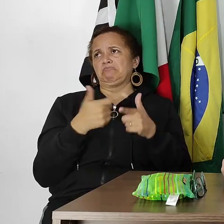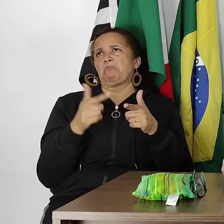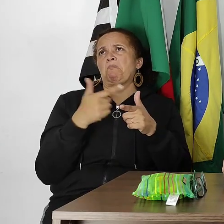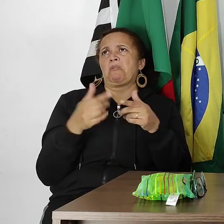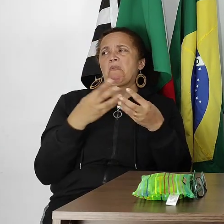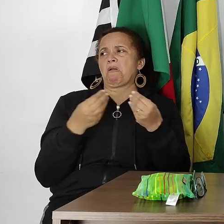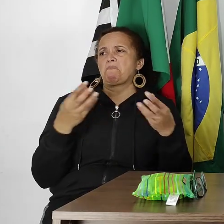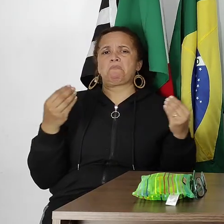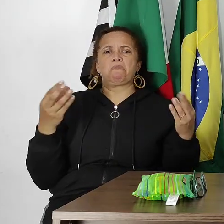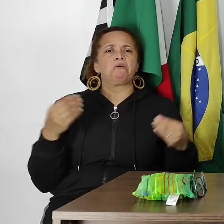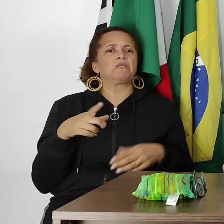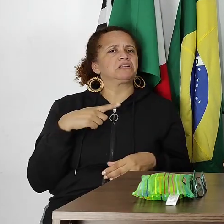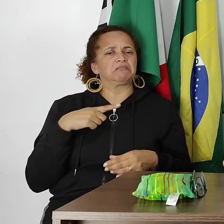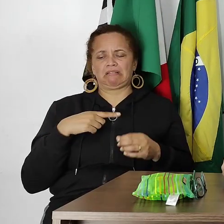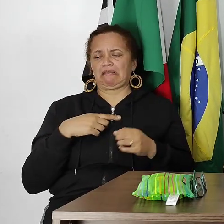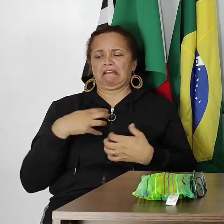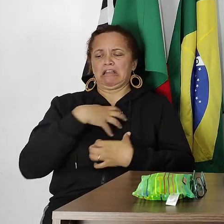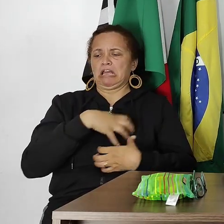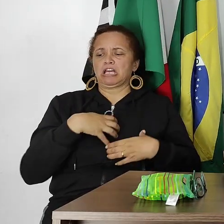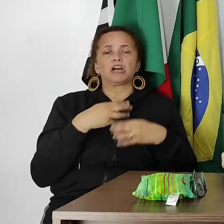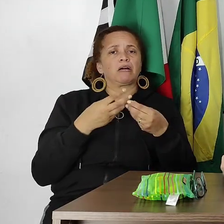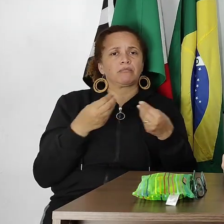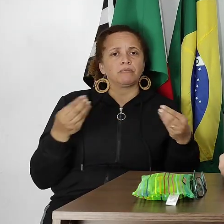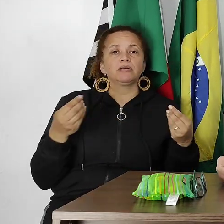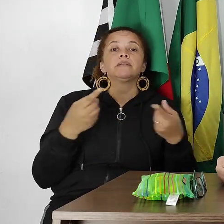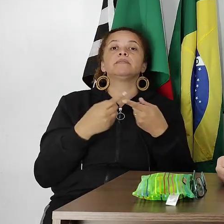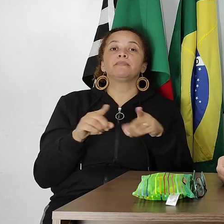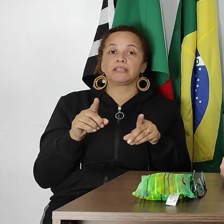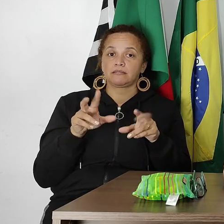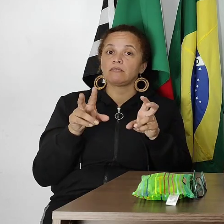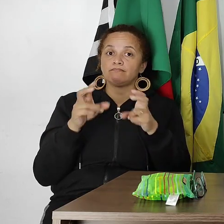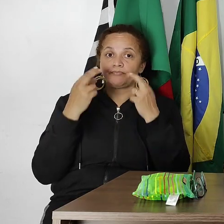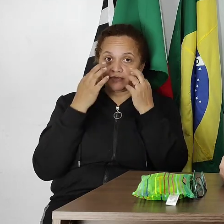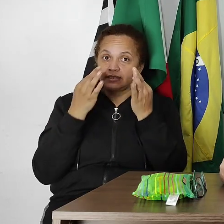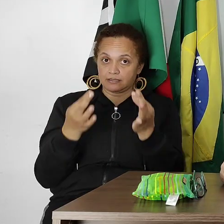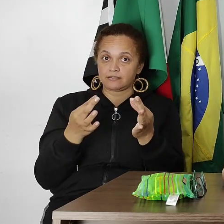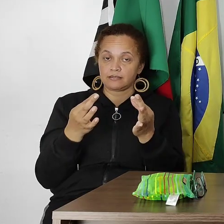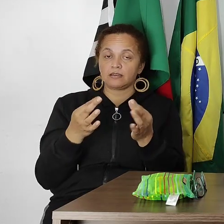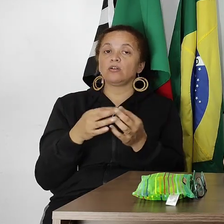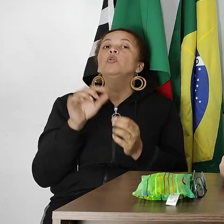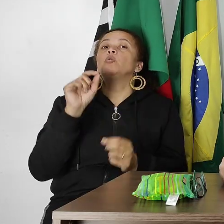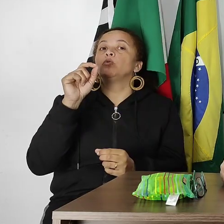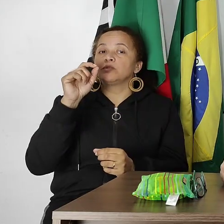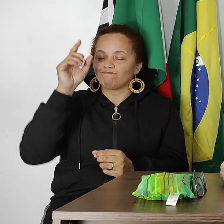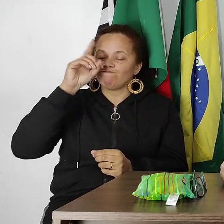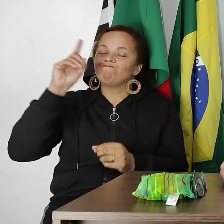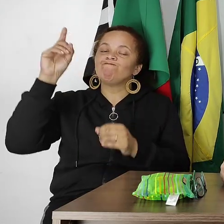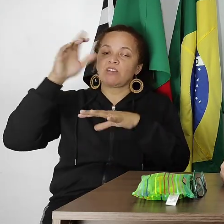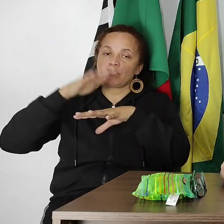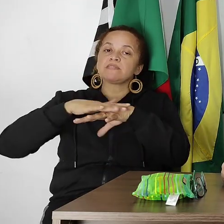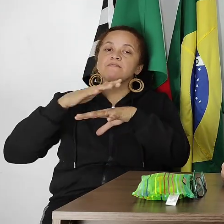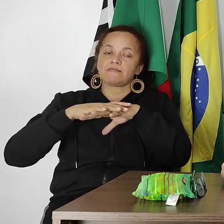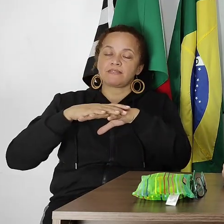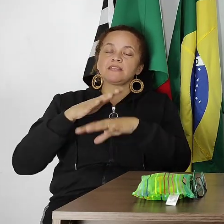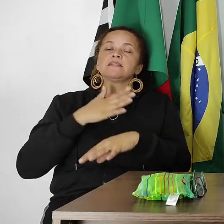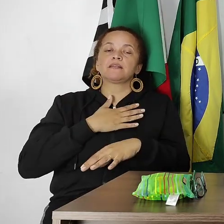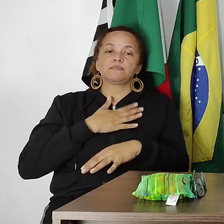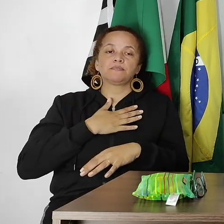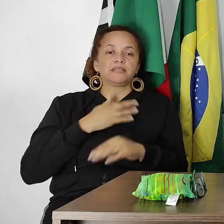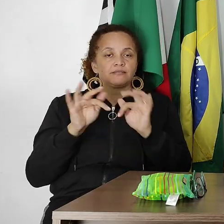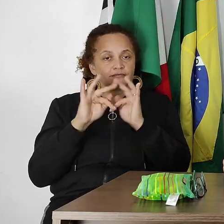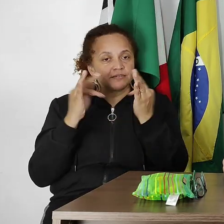nessa noite, que glória a Deus, o que Ele fez na minha vida, na vida da minha família, do meu esposo. E hoje aqui eu